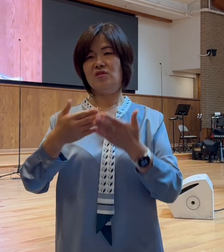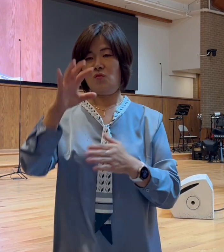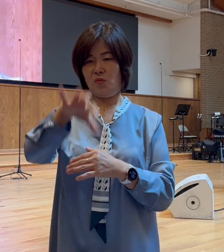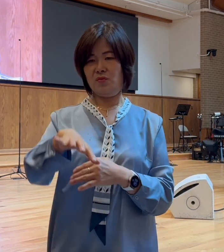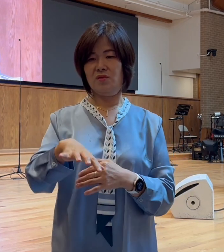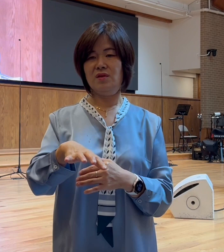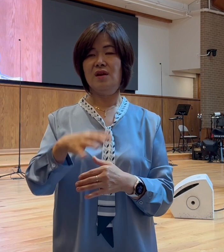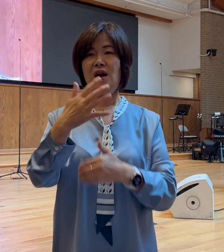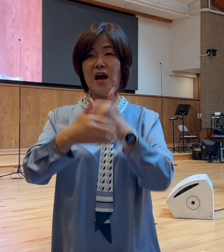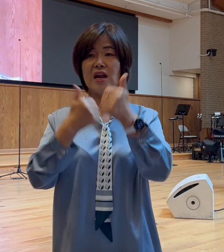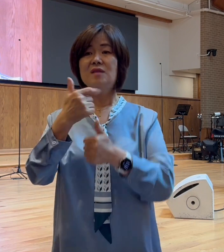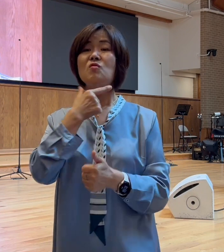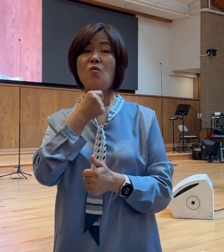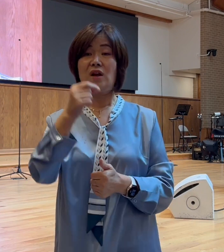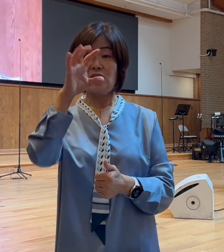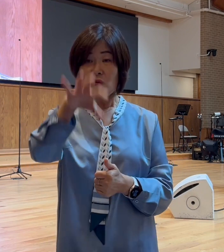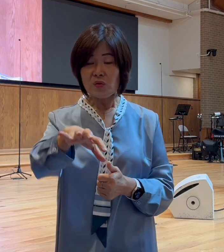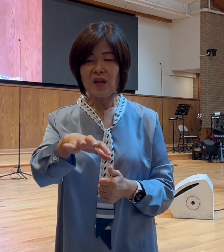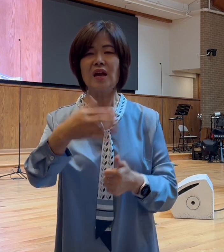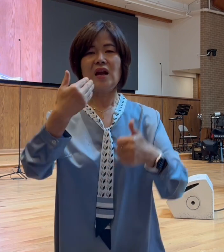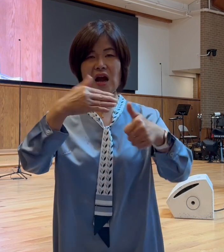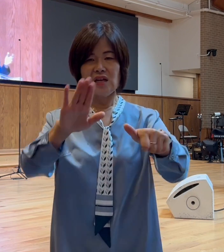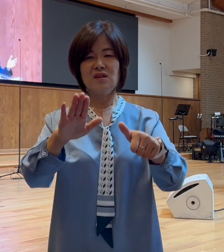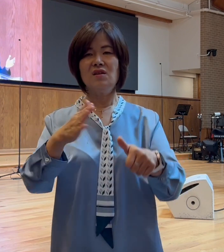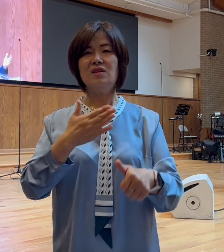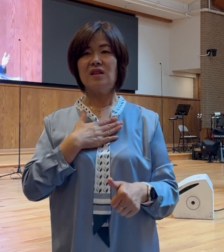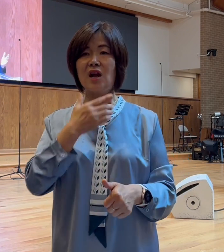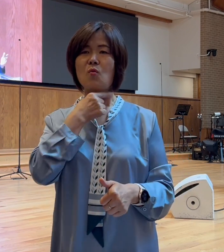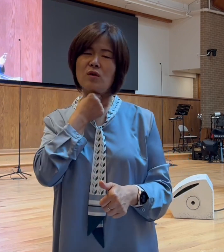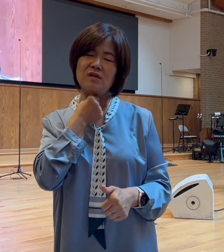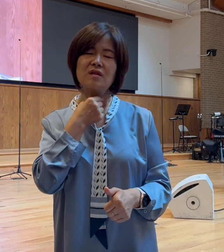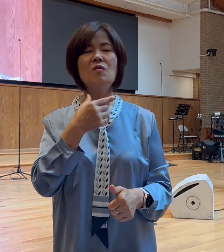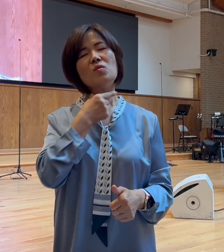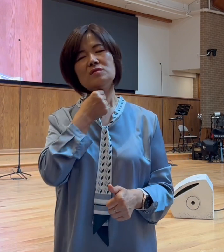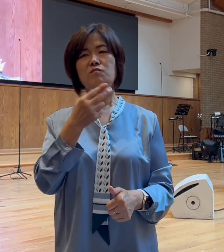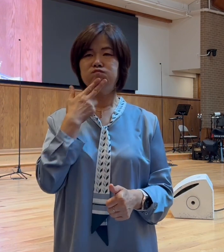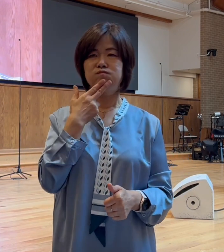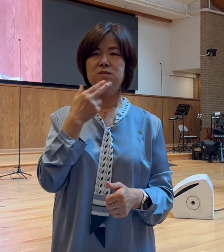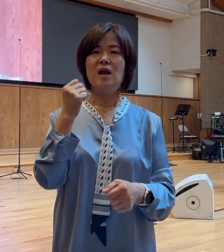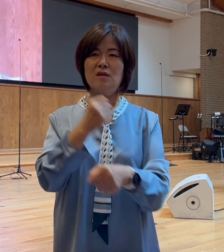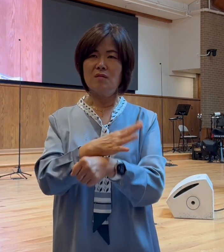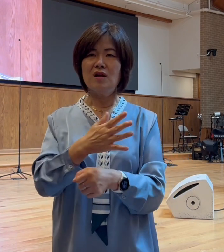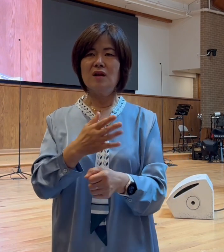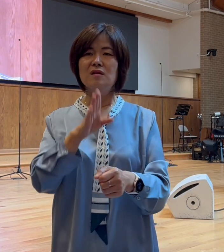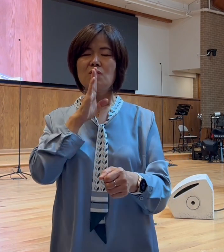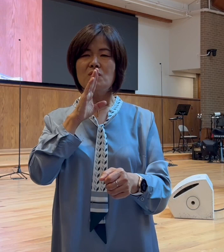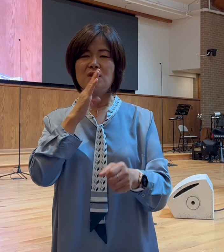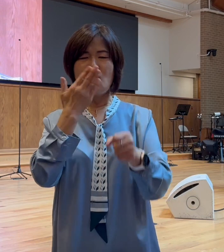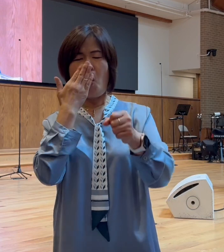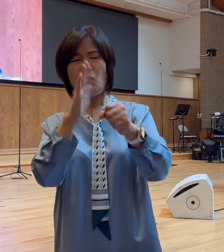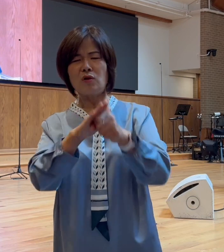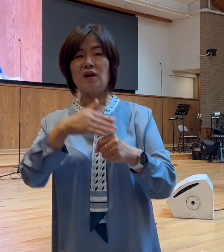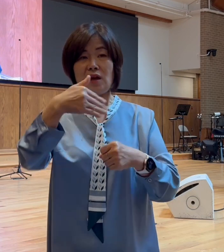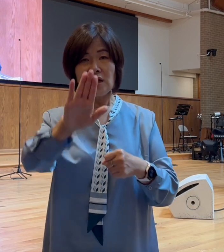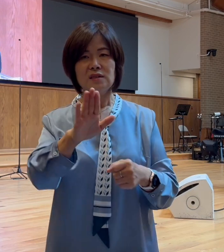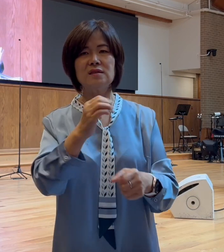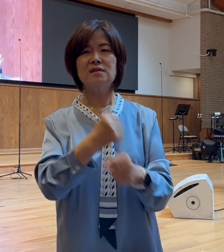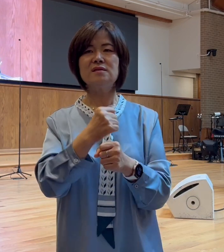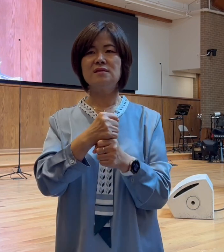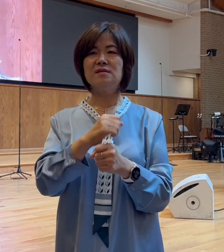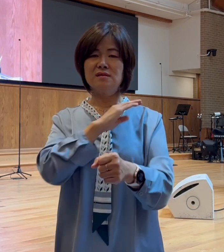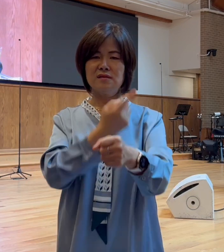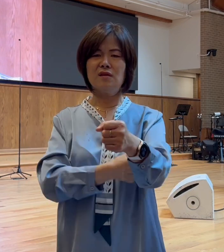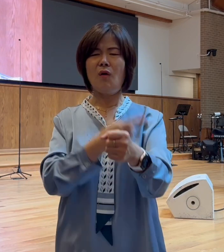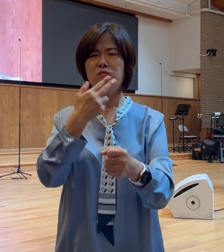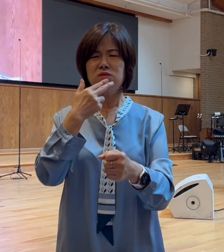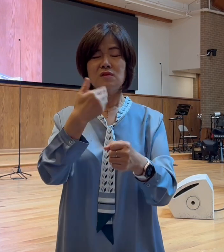그리고 그 하나님이 가라는 곳에 가서 내가 원해서 갔든 마지못해 갔든 누명 쓰고 갔든 어떤 능력이 안 돼서